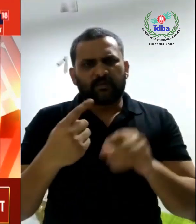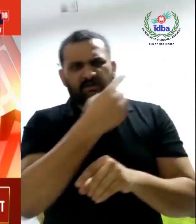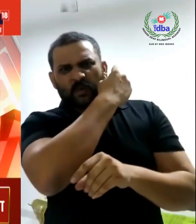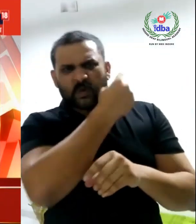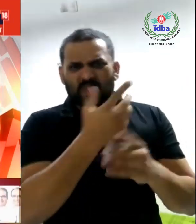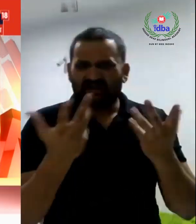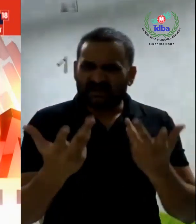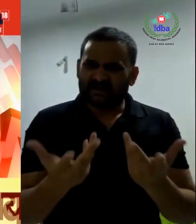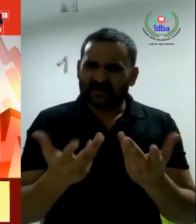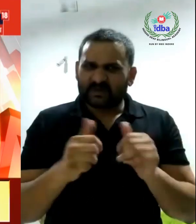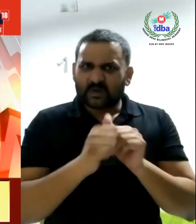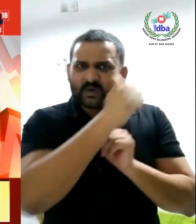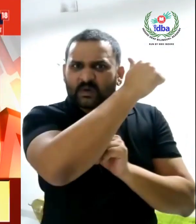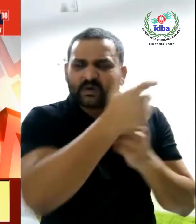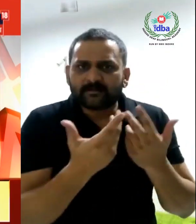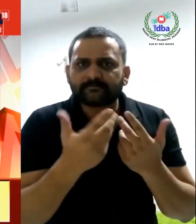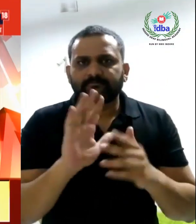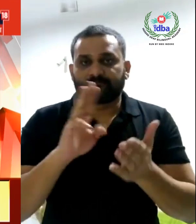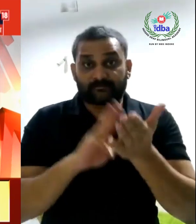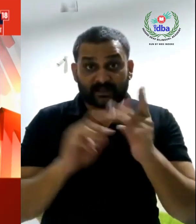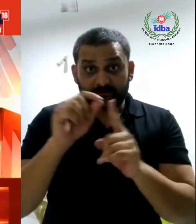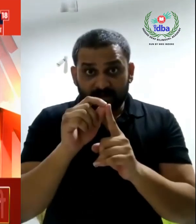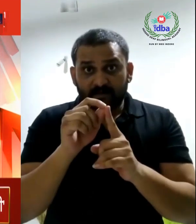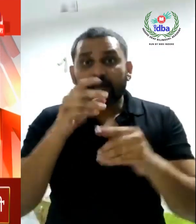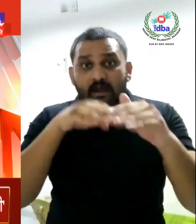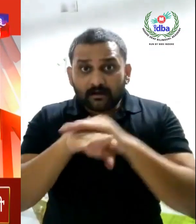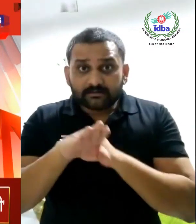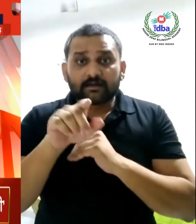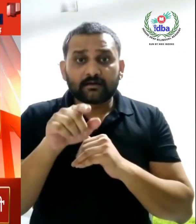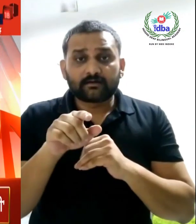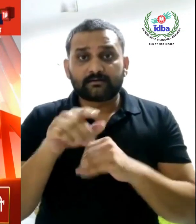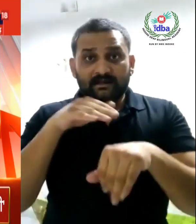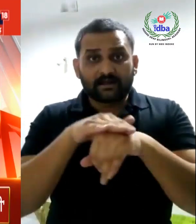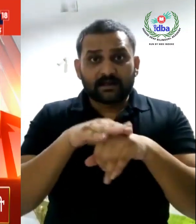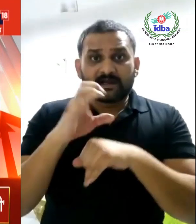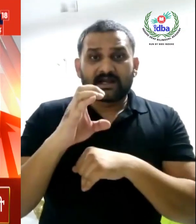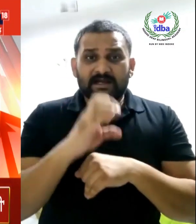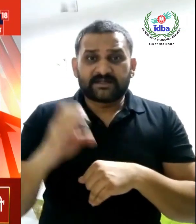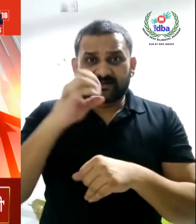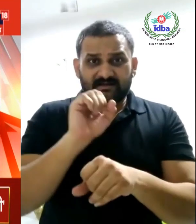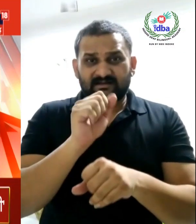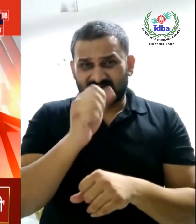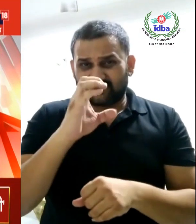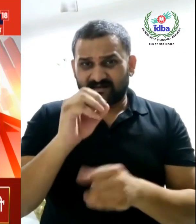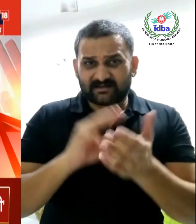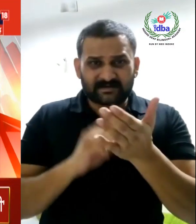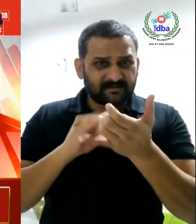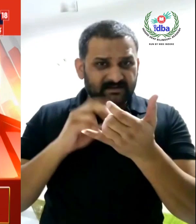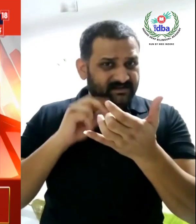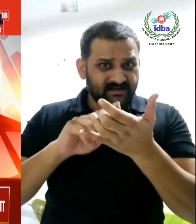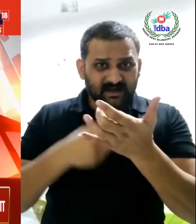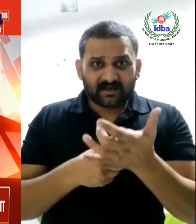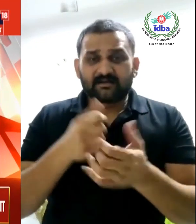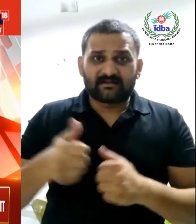हो? अब हमने मध्य प्रदेश के लेबर कमिश्नर को इस कार्य के